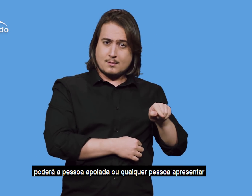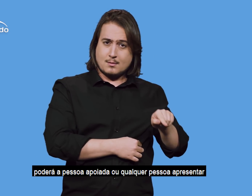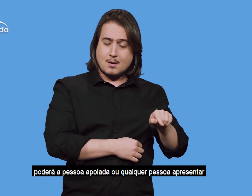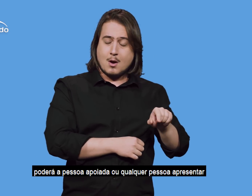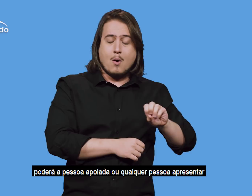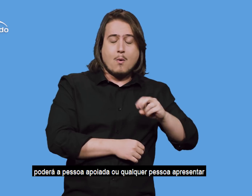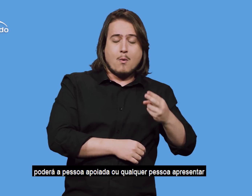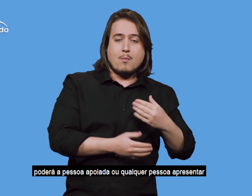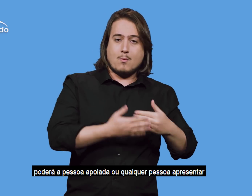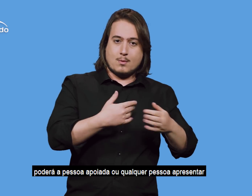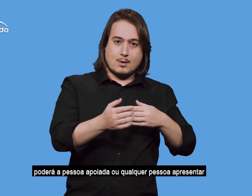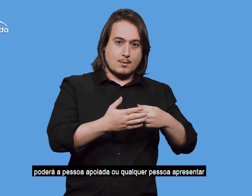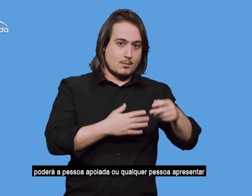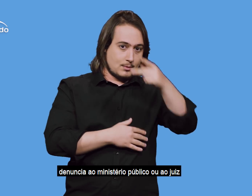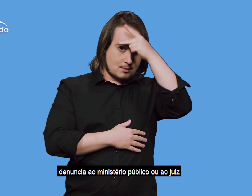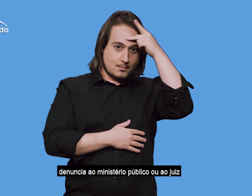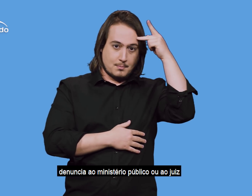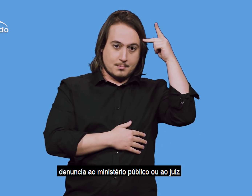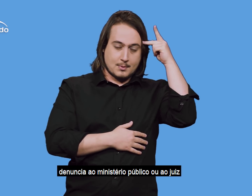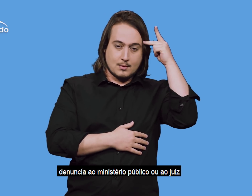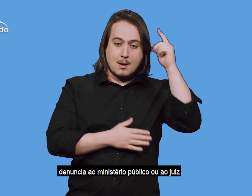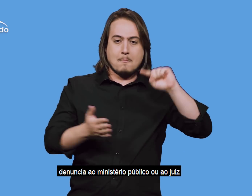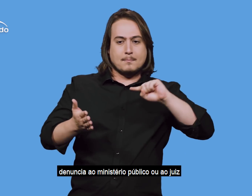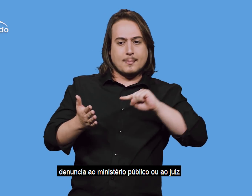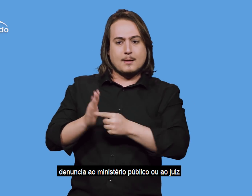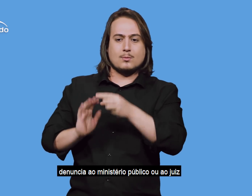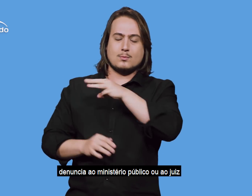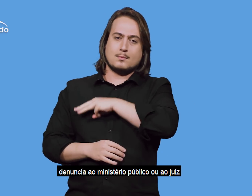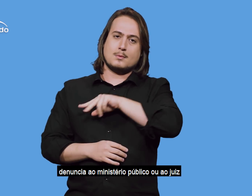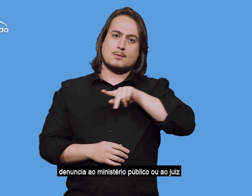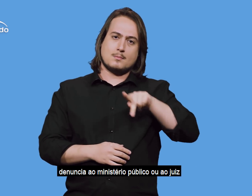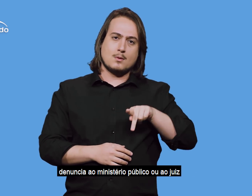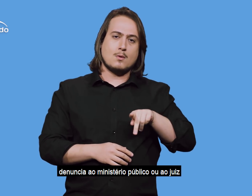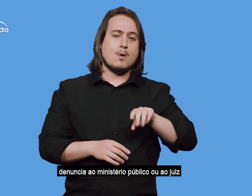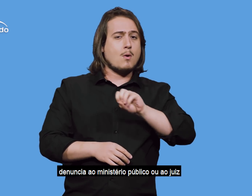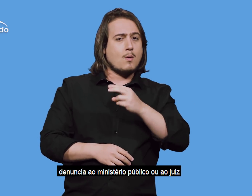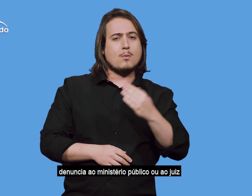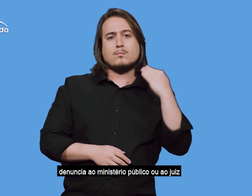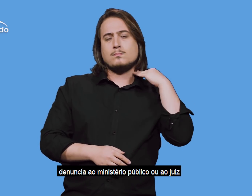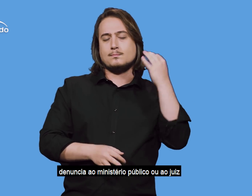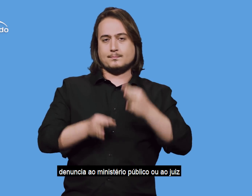pessoa apresentar dele se ao ministério público ou ao juiz